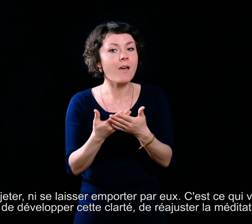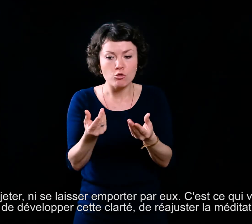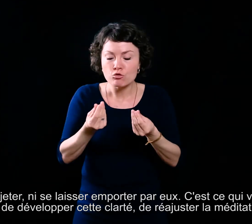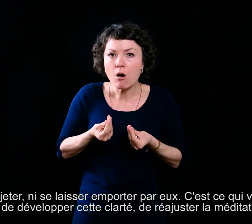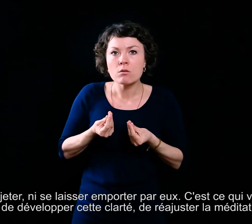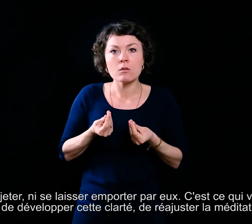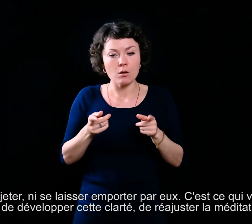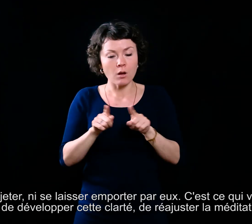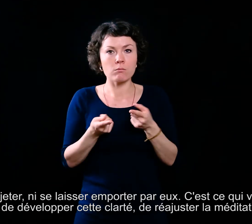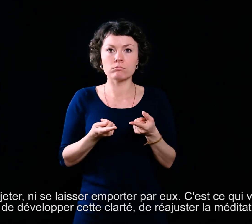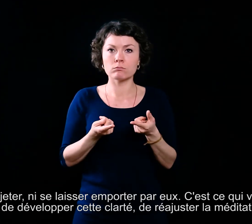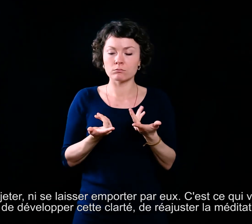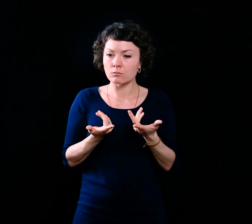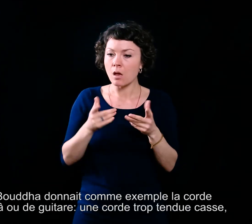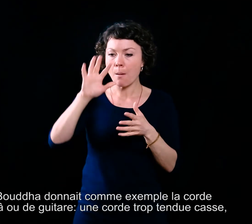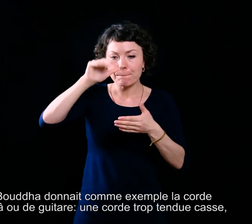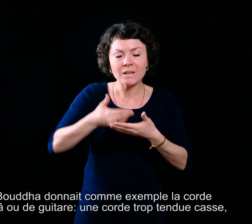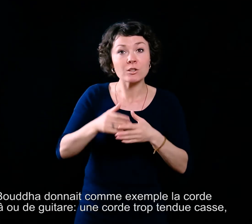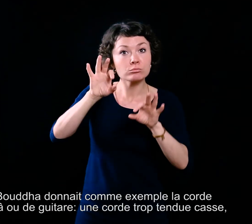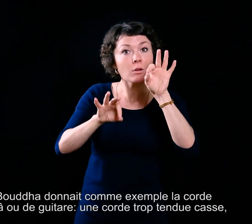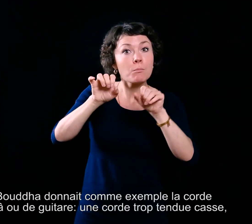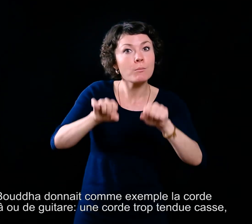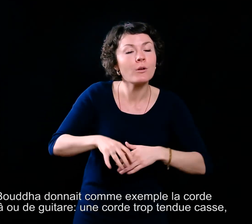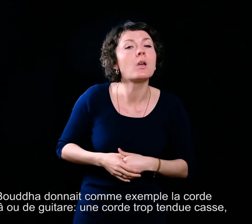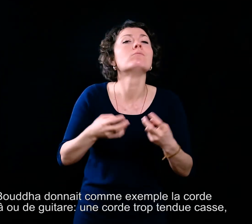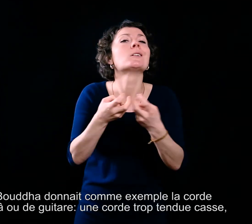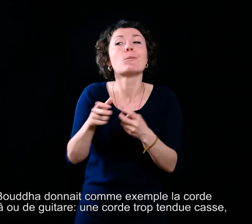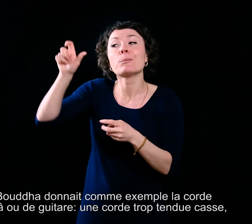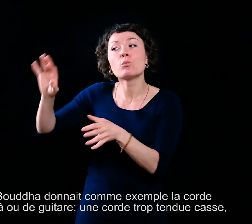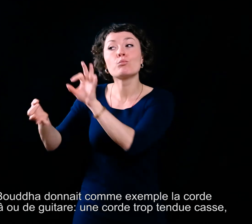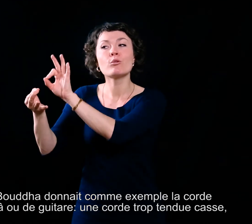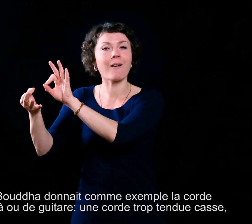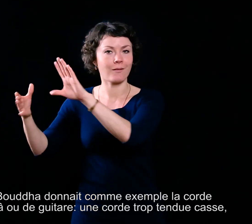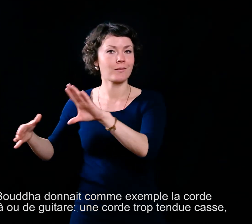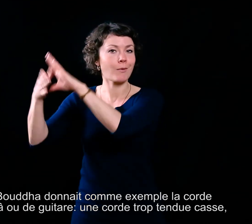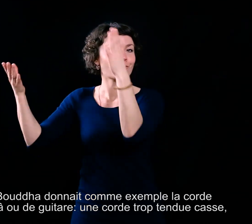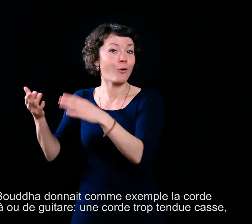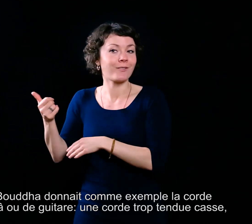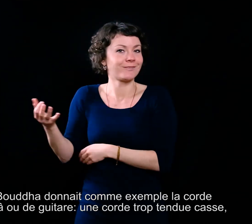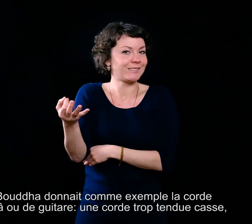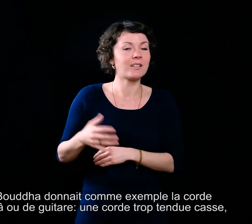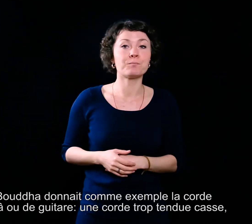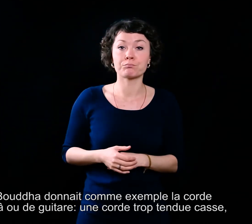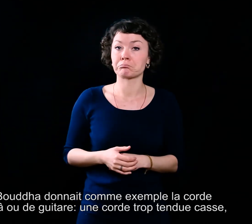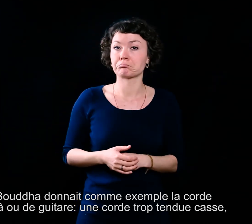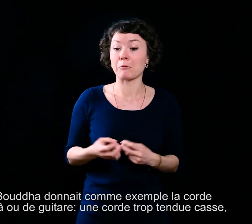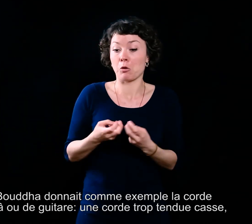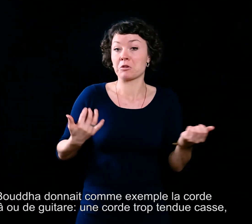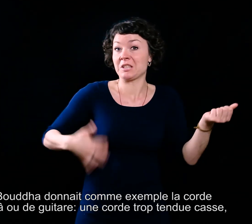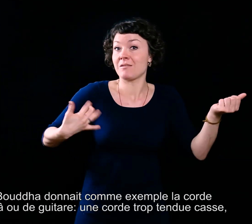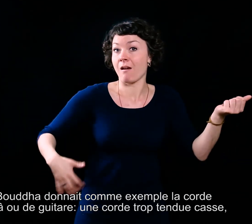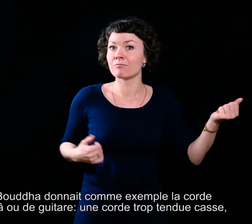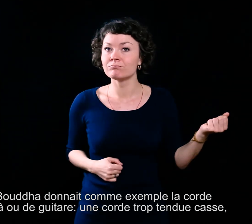de réajuster la méditation. Le Bouddha donnait comme exemple la corde de vina ou de guitare. Une corde trop